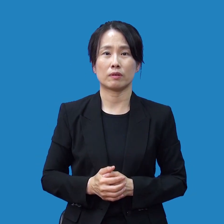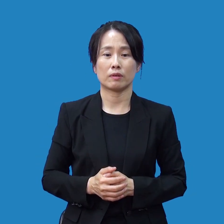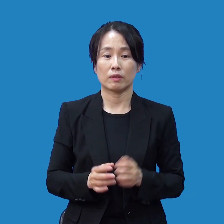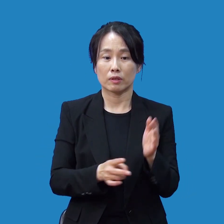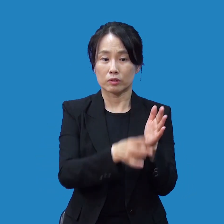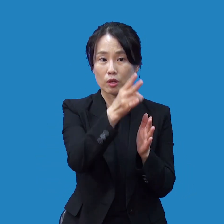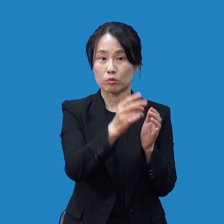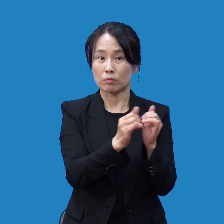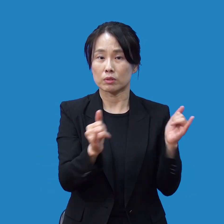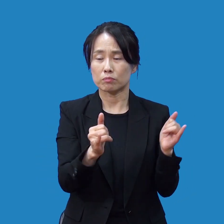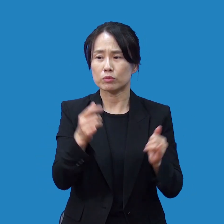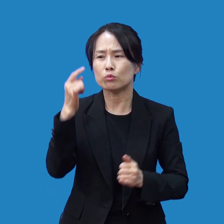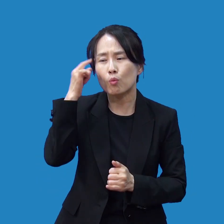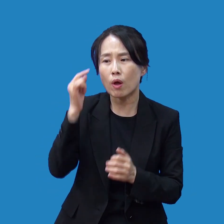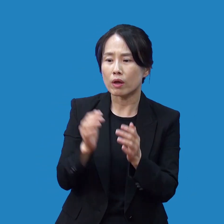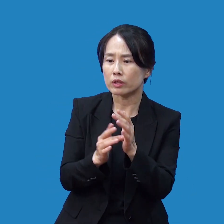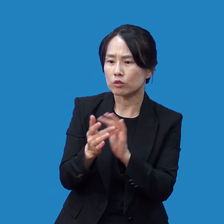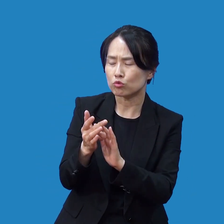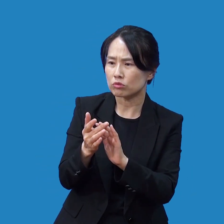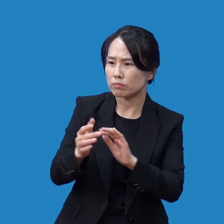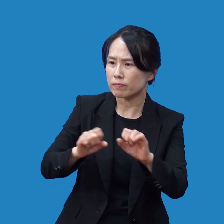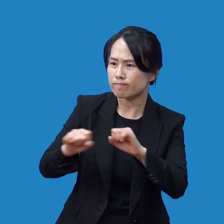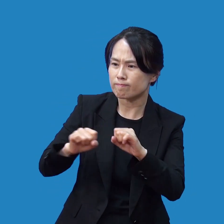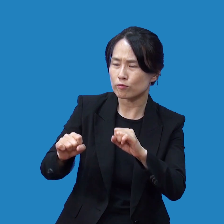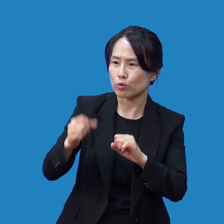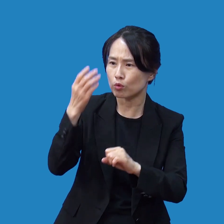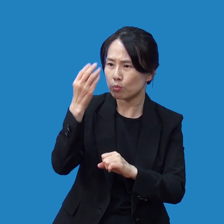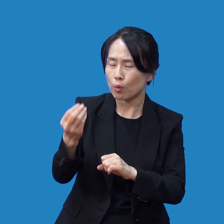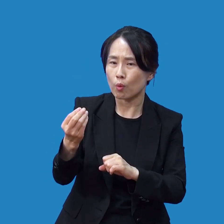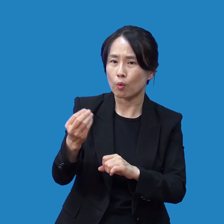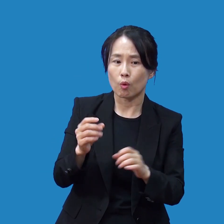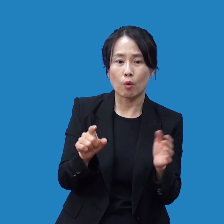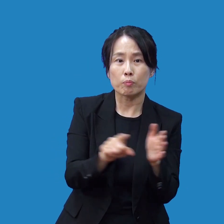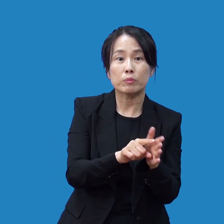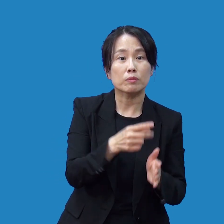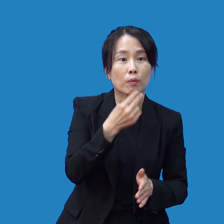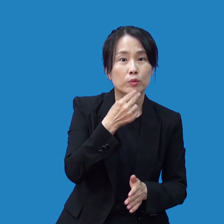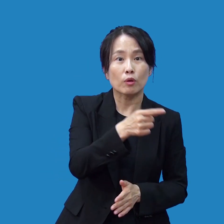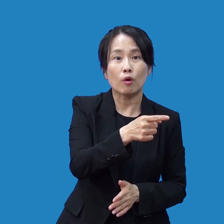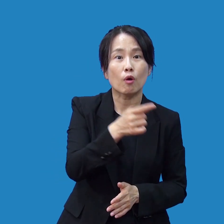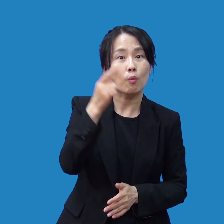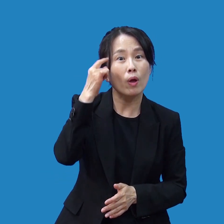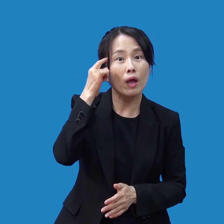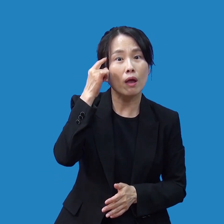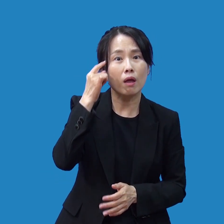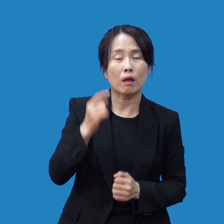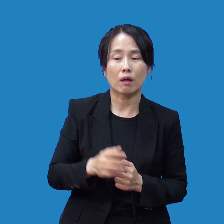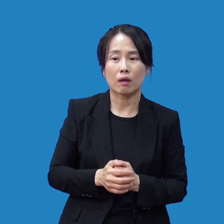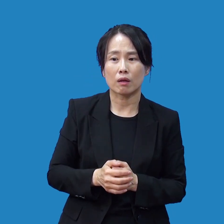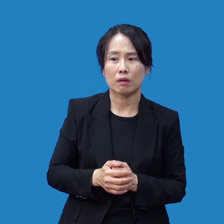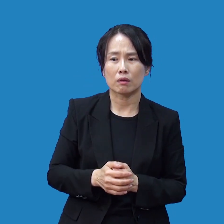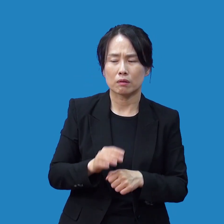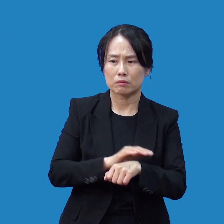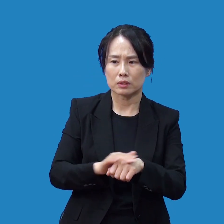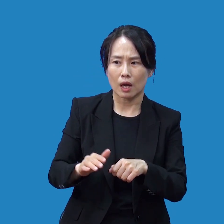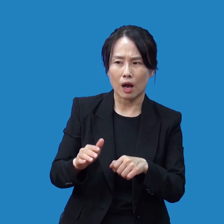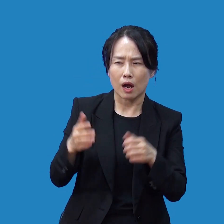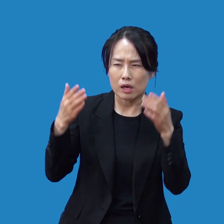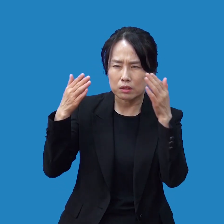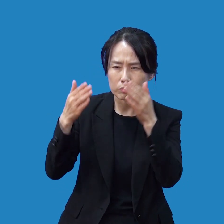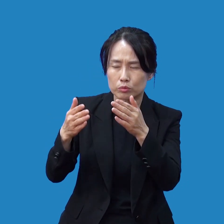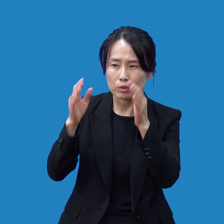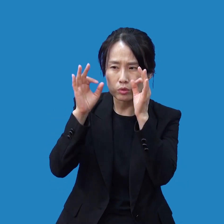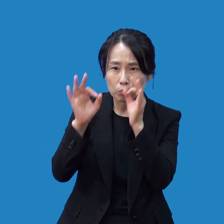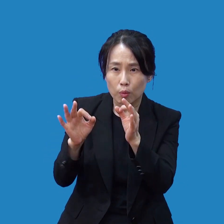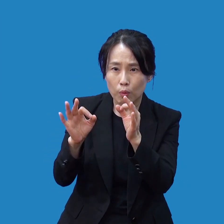사람들이 예수님이 하신 일들을 보고 믿지 않았는가? 제대로 집중해서 보고 주의 깊게